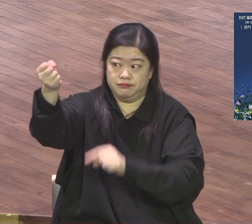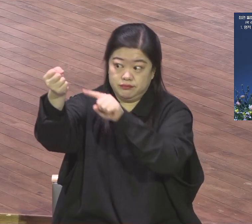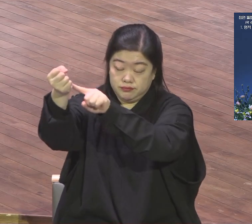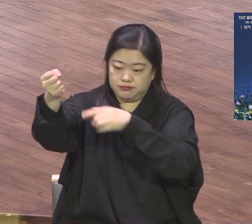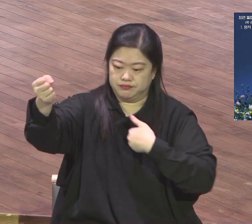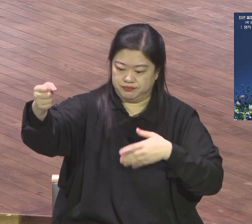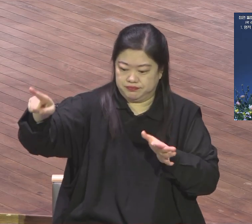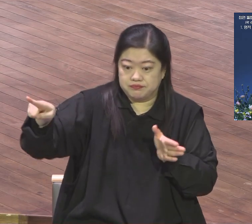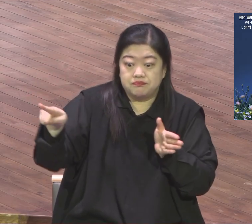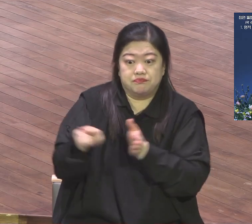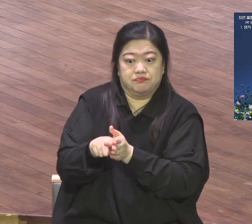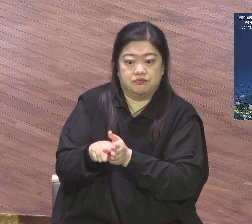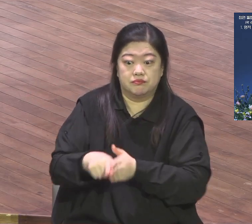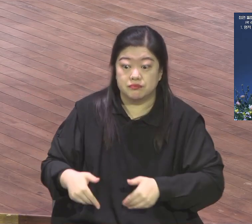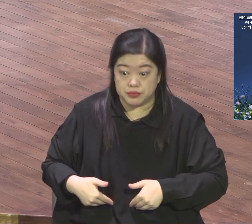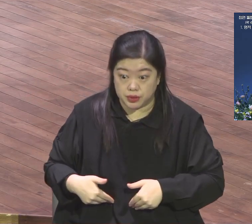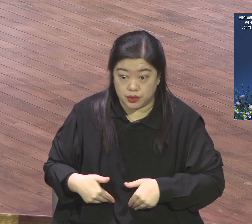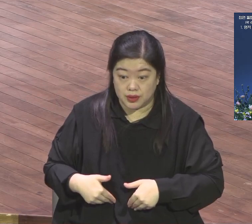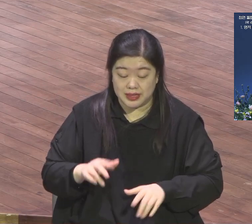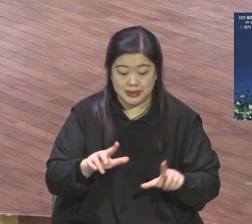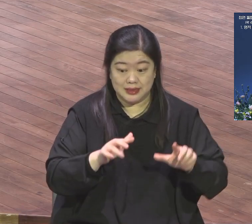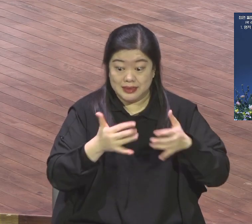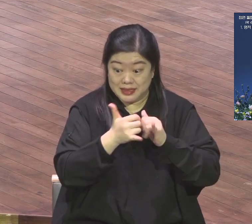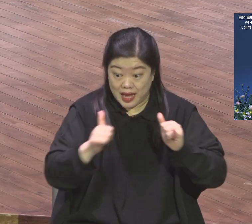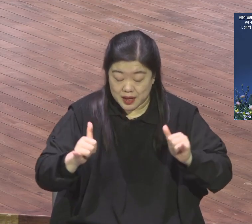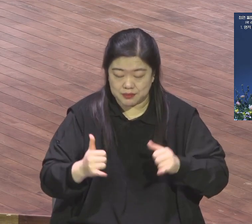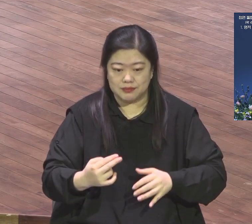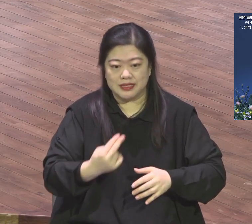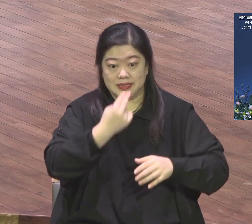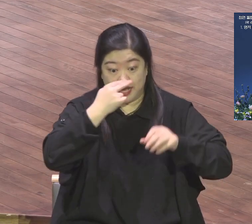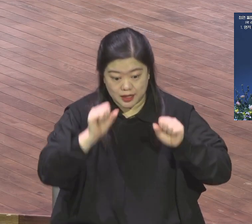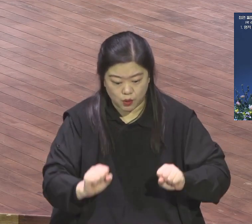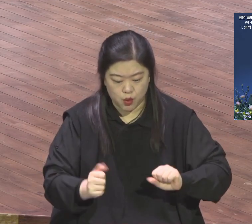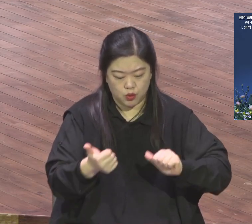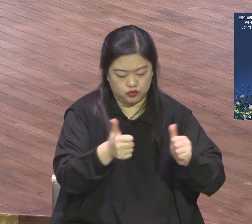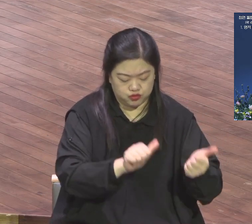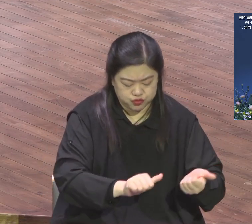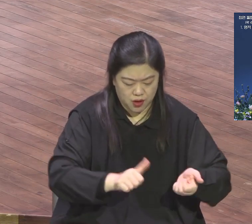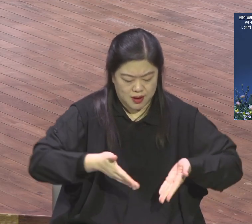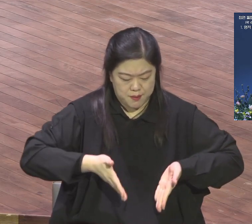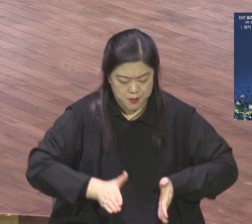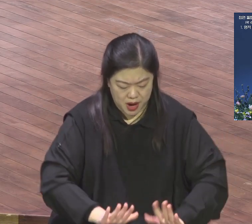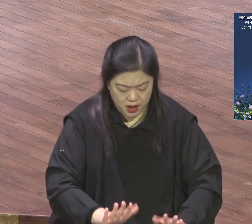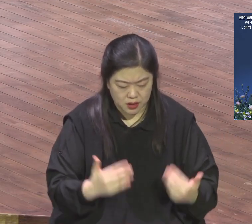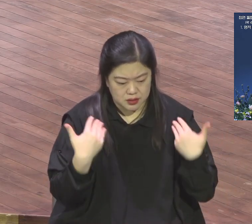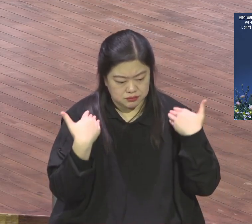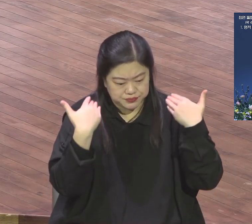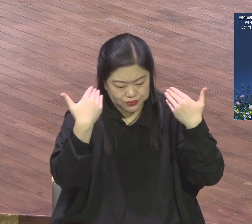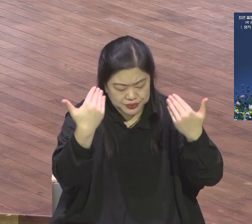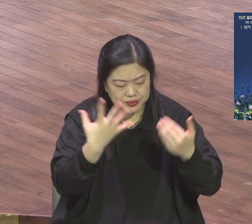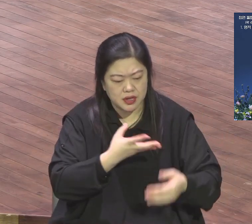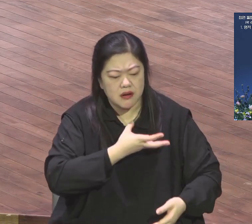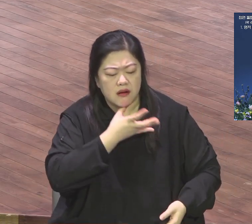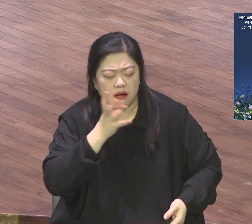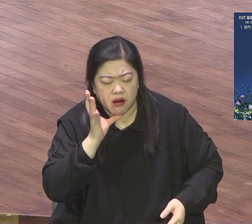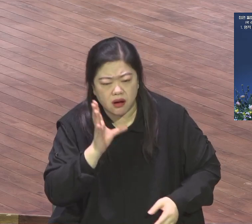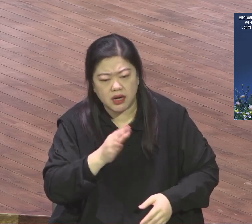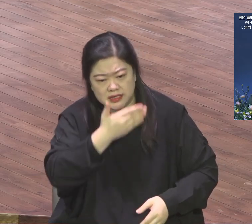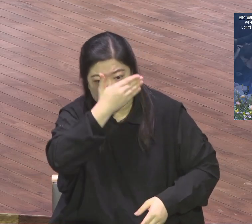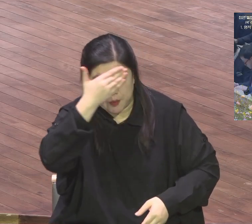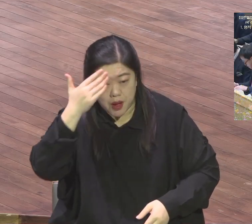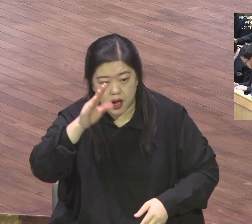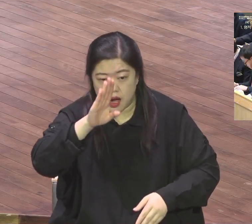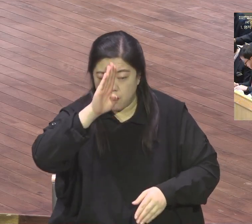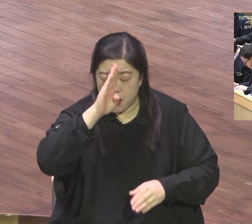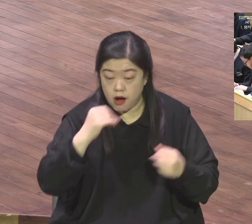하나님이 사람을 살리고 죽이고 크고 작고 가난하고 부하고 귀하고 착하게 모든 것이 주의 손에